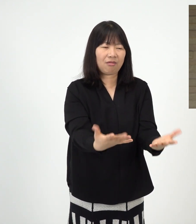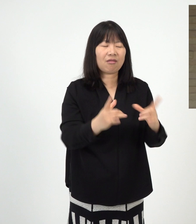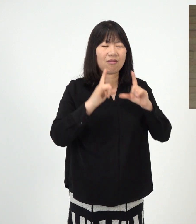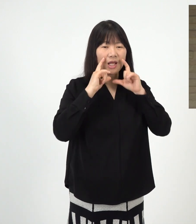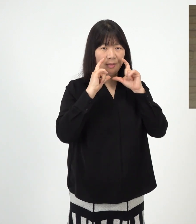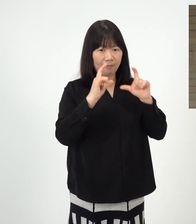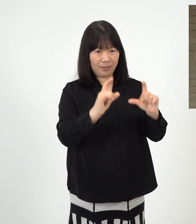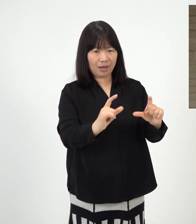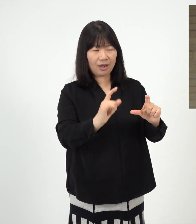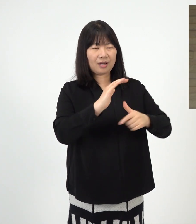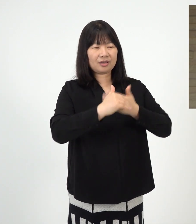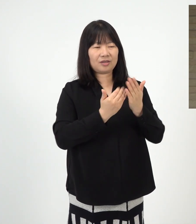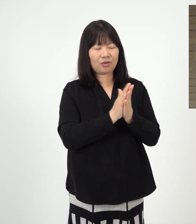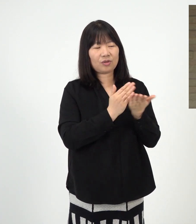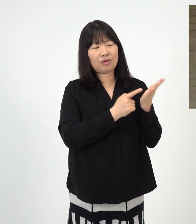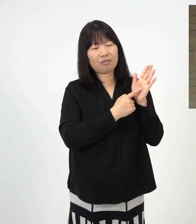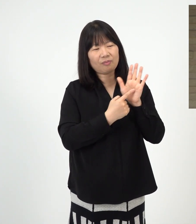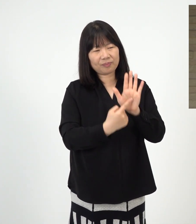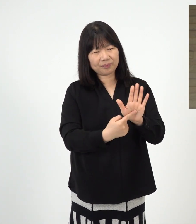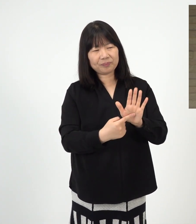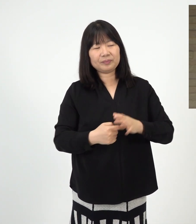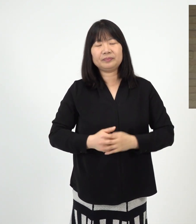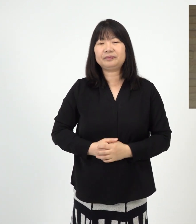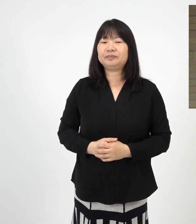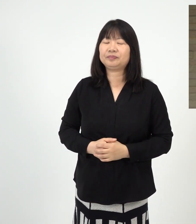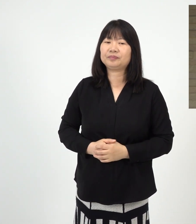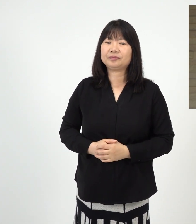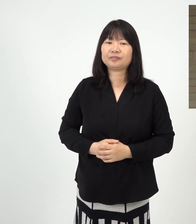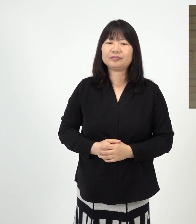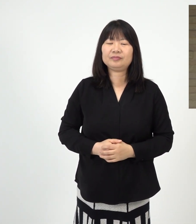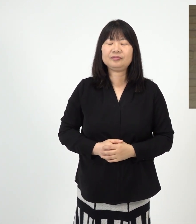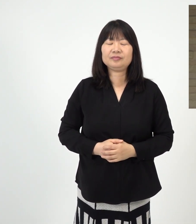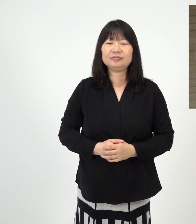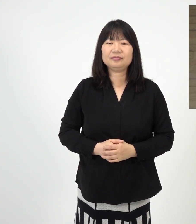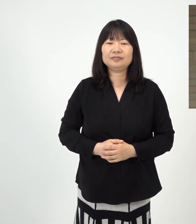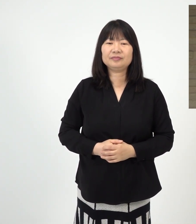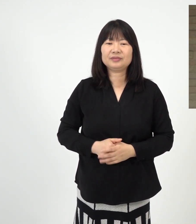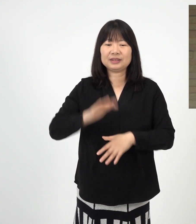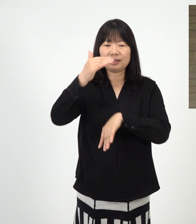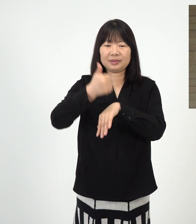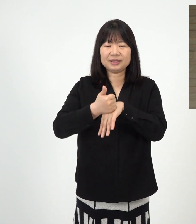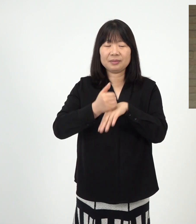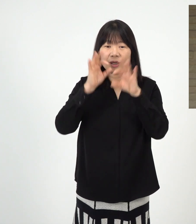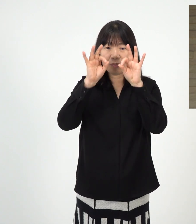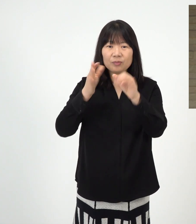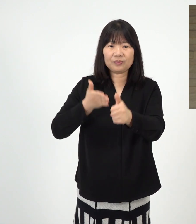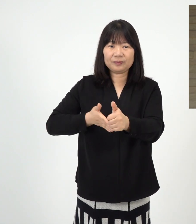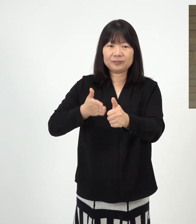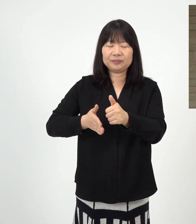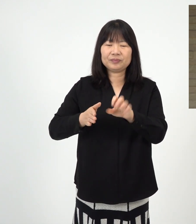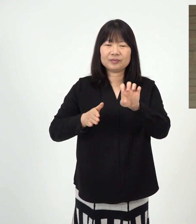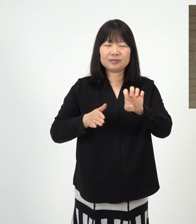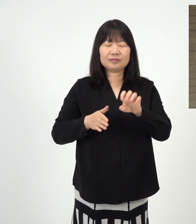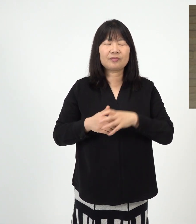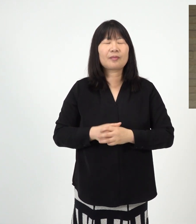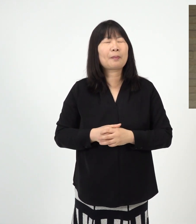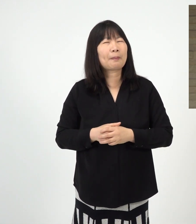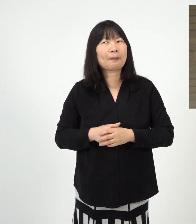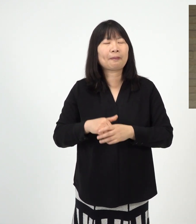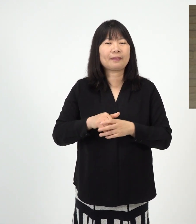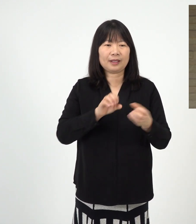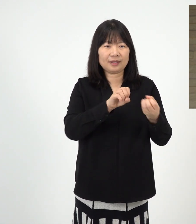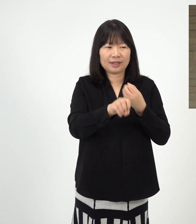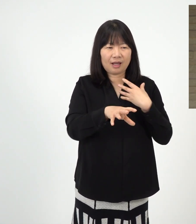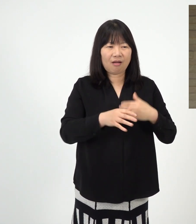선언을 성경 기자가 하고 있는 것입니다. 자, 그렇다면 이제 마지막으로 보십시다. 44절 그들의